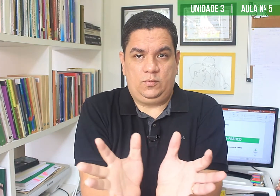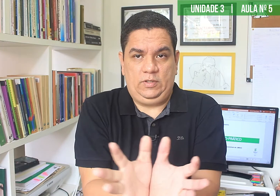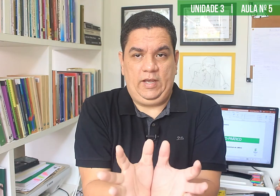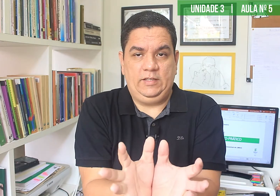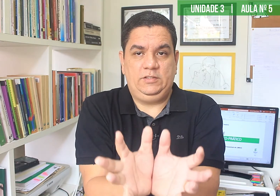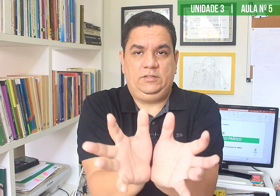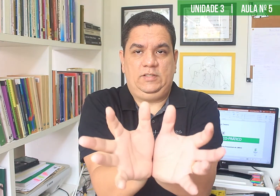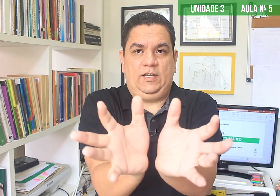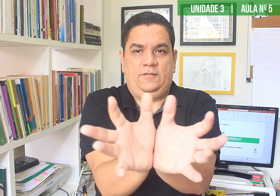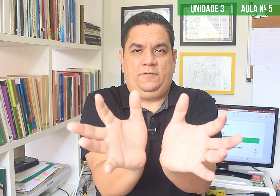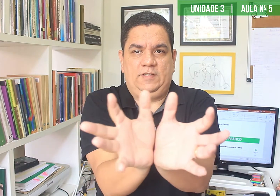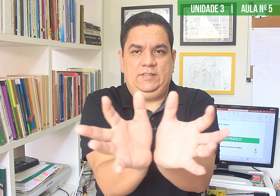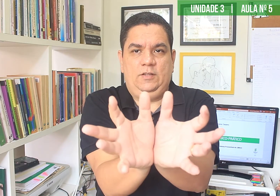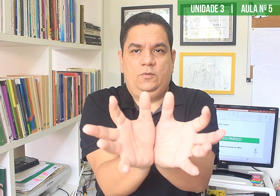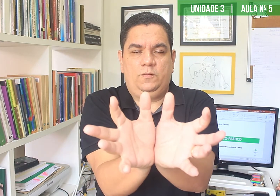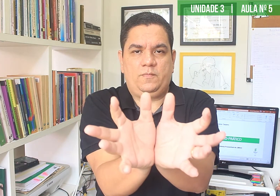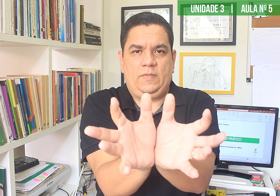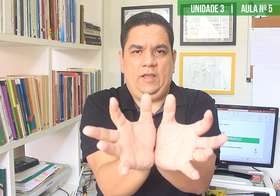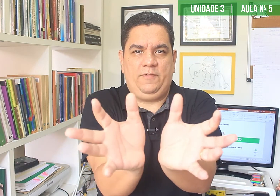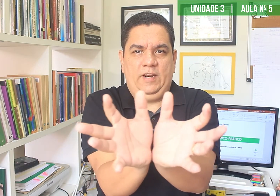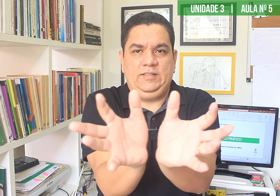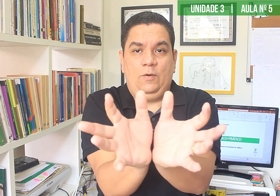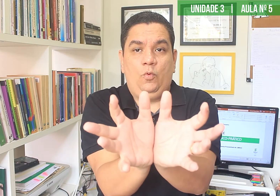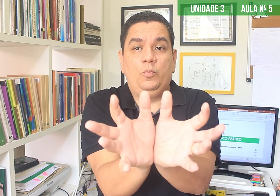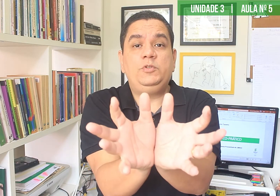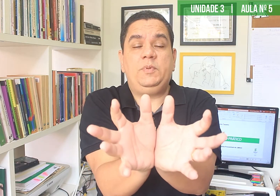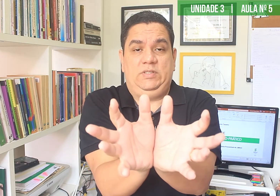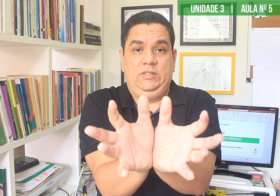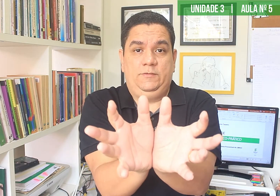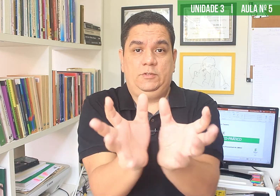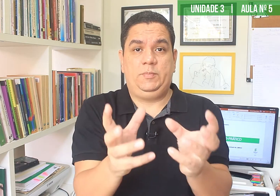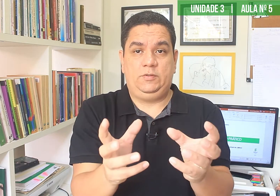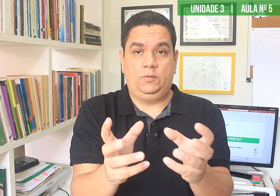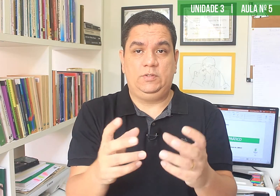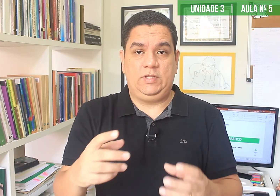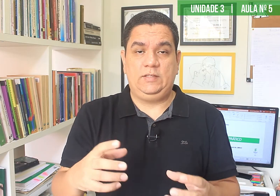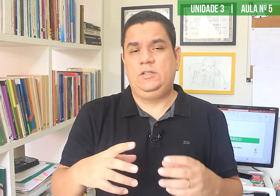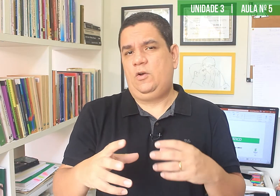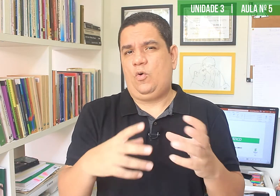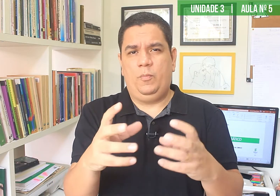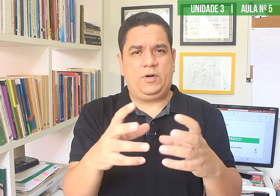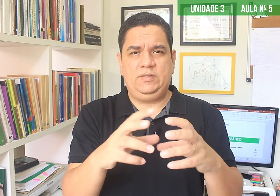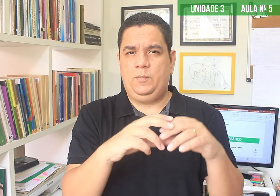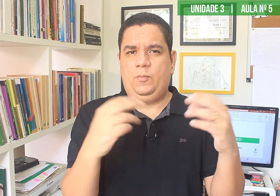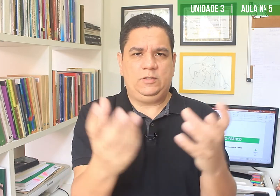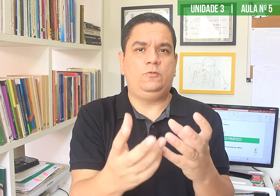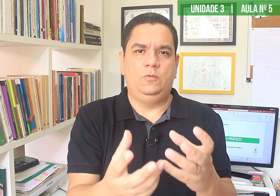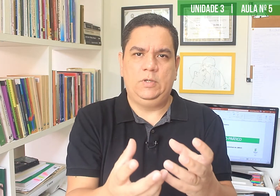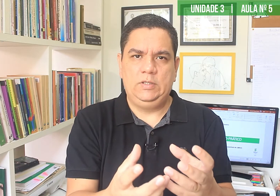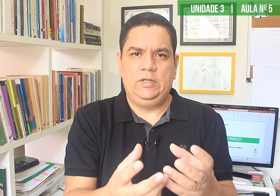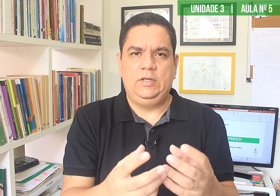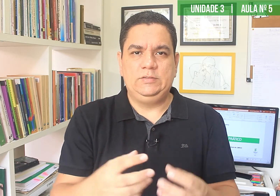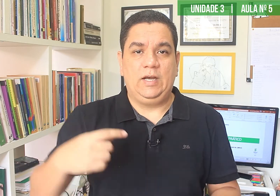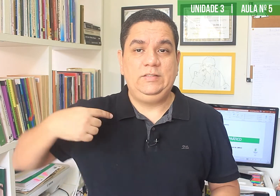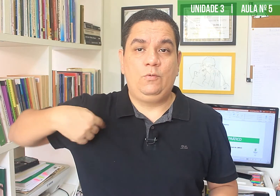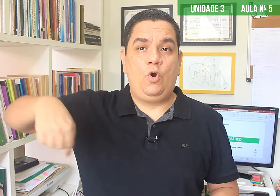E aí a gente está fazendo referência a um grupo específico de pessoas, tá? Como por exemplo uma turma. Tá? Então